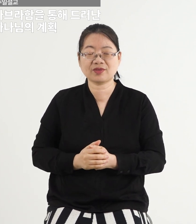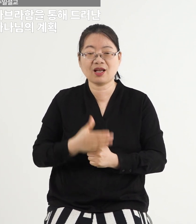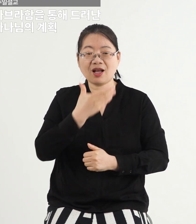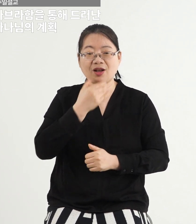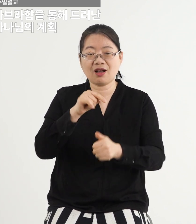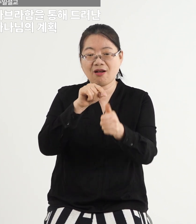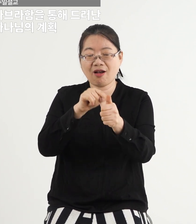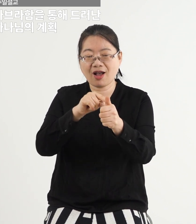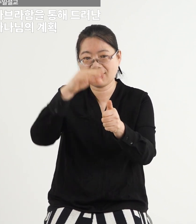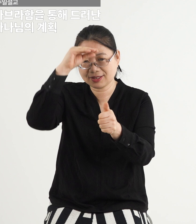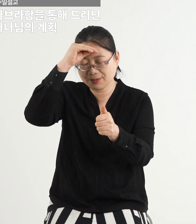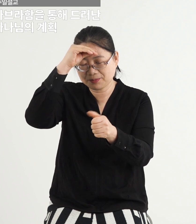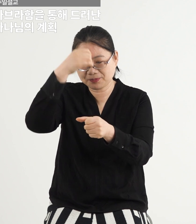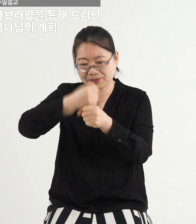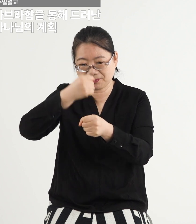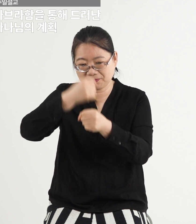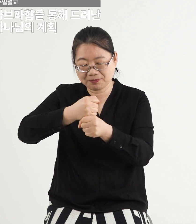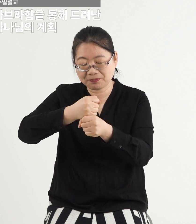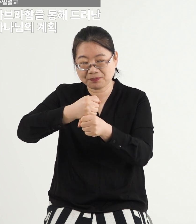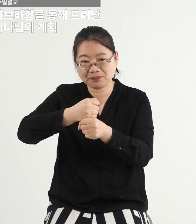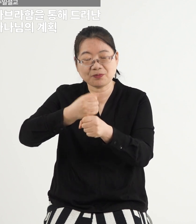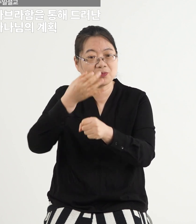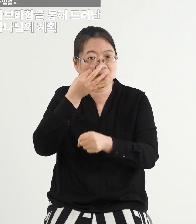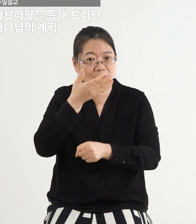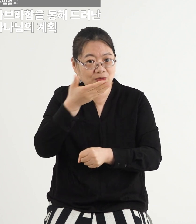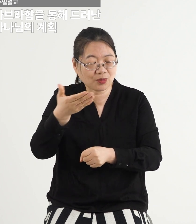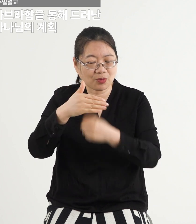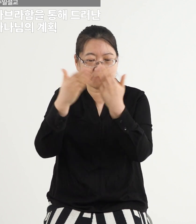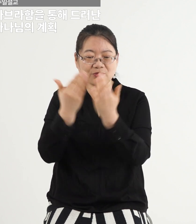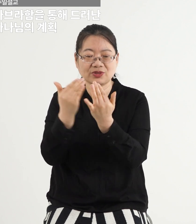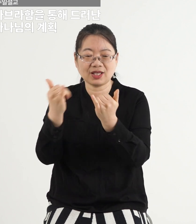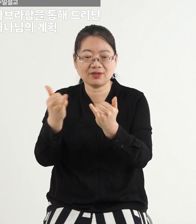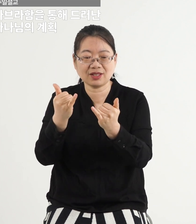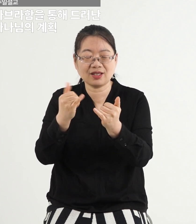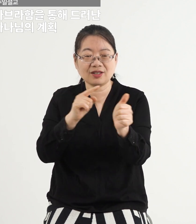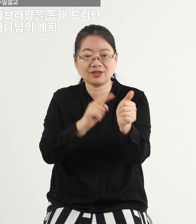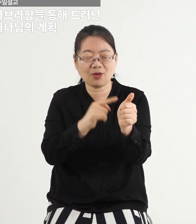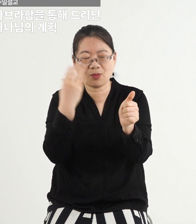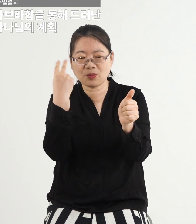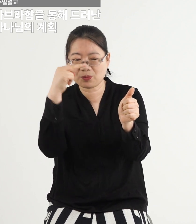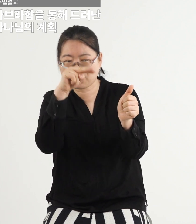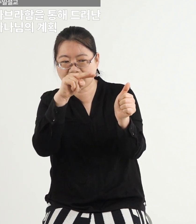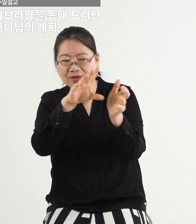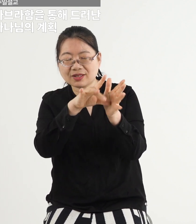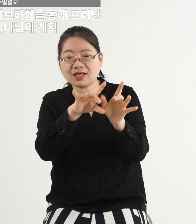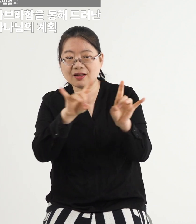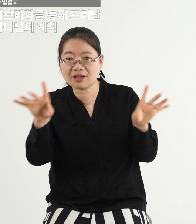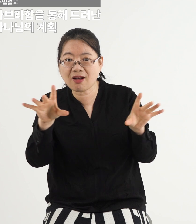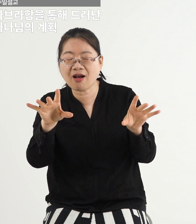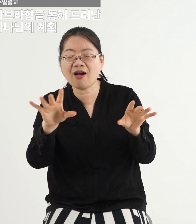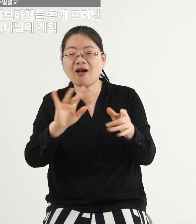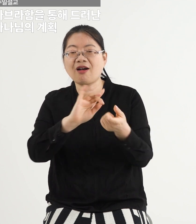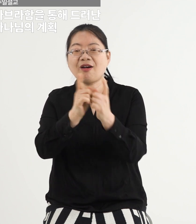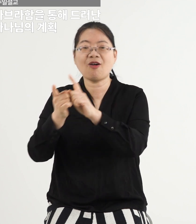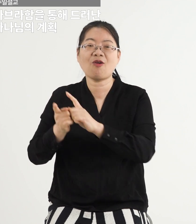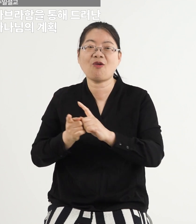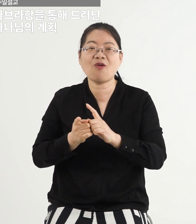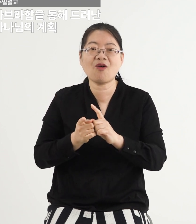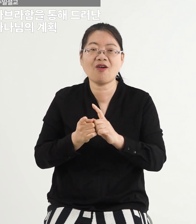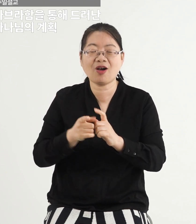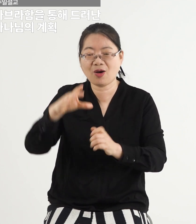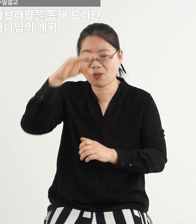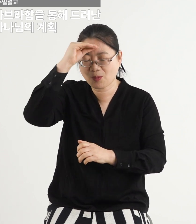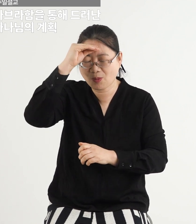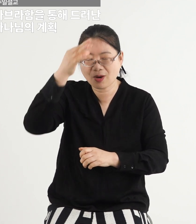너를 샘플로 만들어서 모든 사람들이 너를 바라볼 때마다 서로 모범이